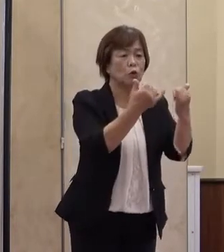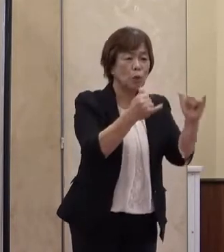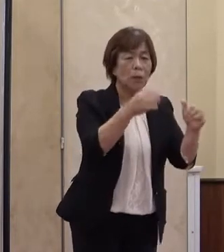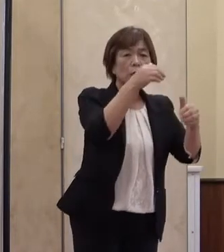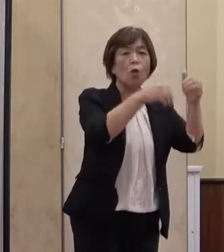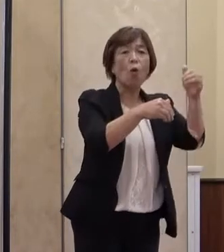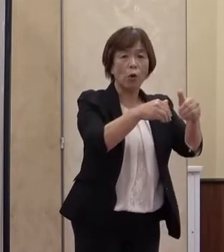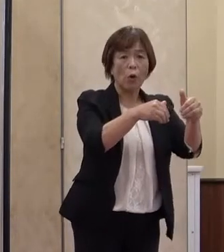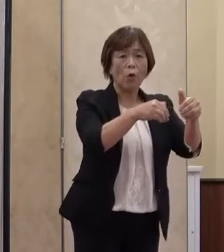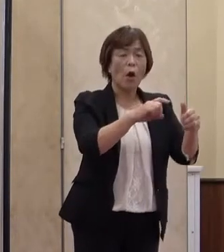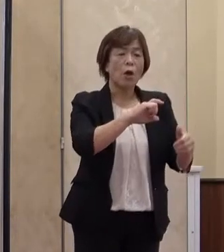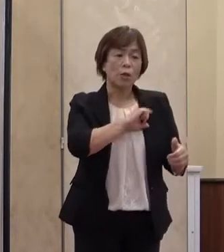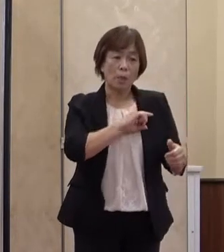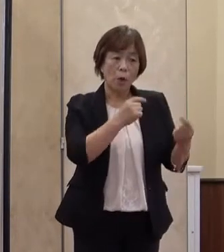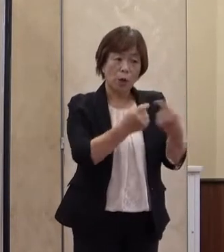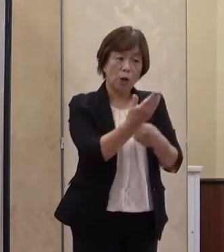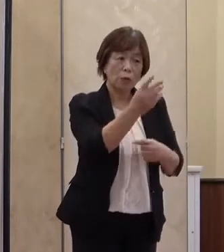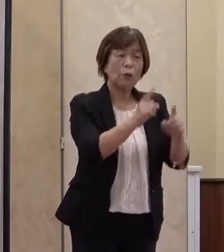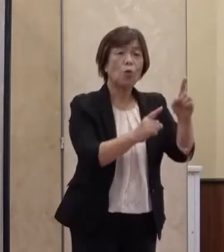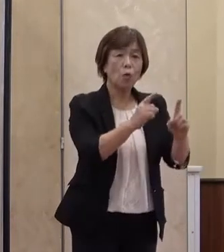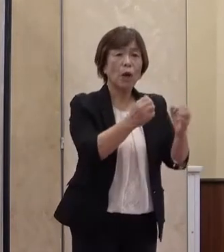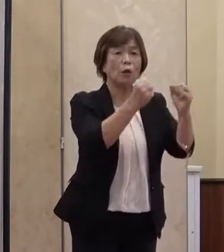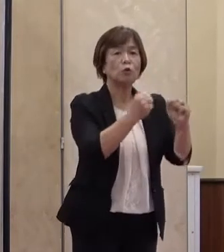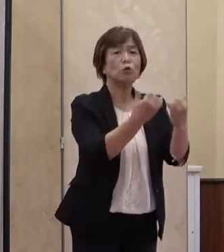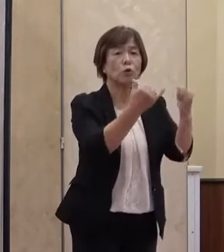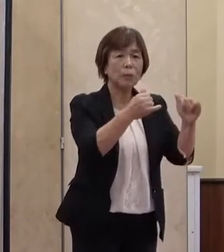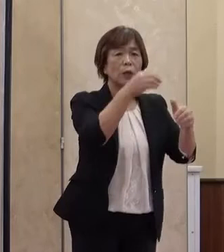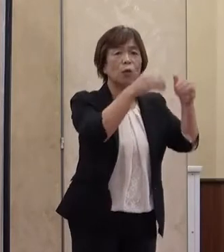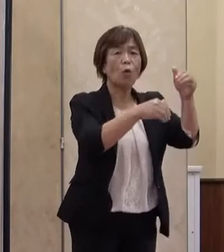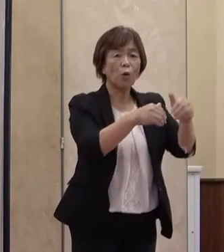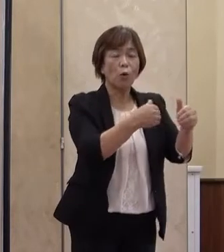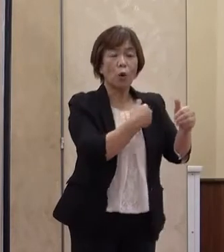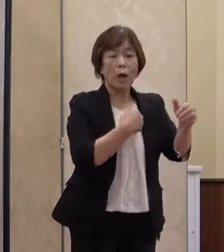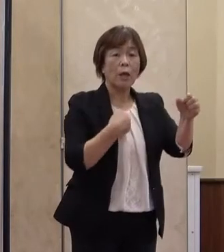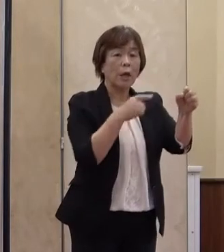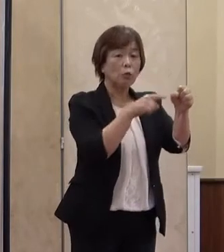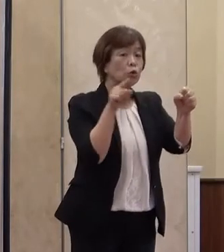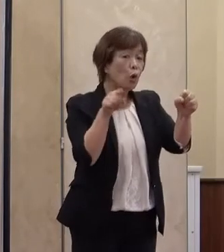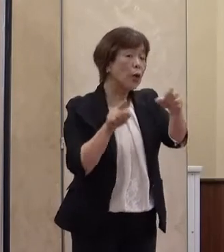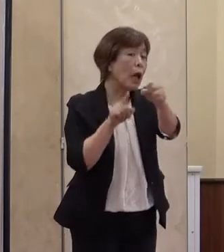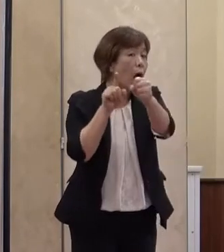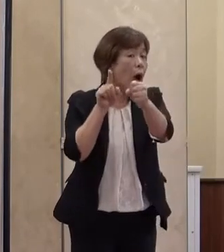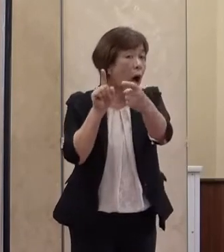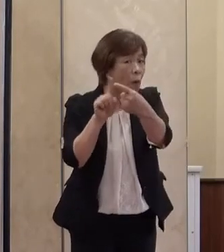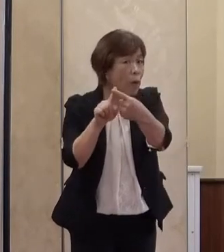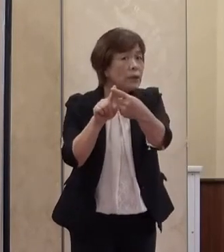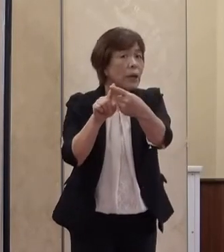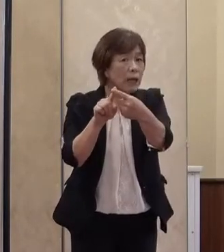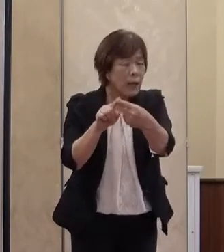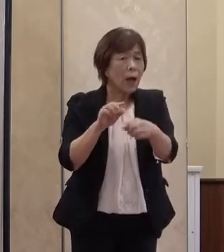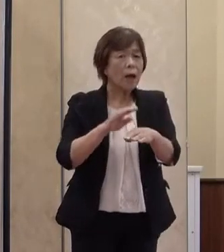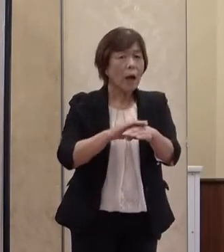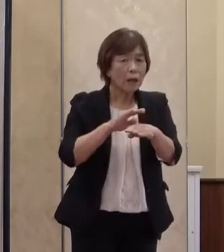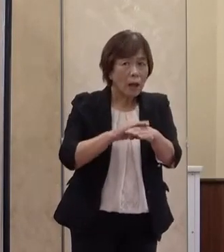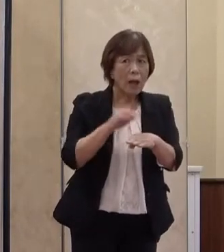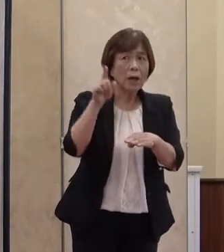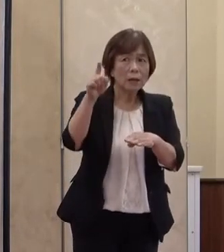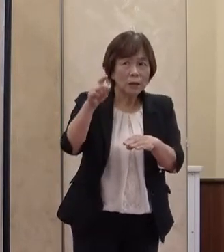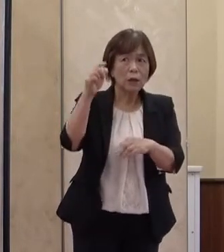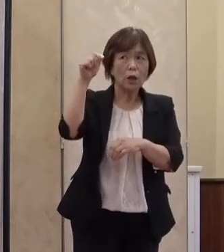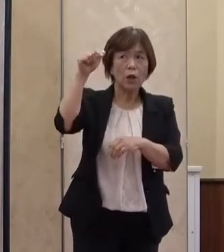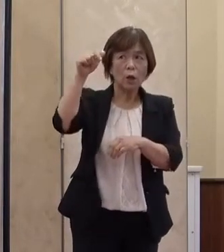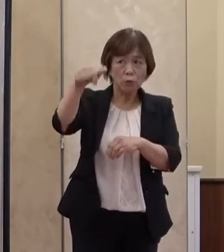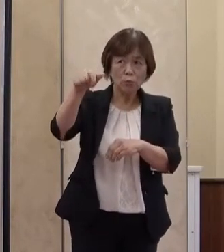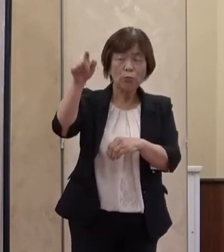名称変更の住民投票ができるように、それに合わせた形で 法改正をお願いしていく